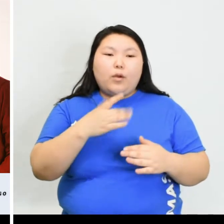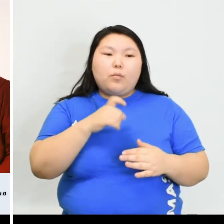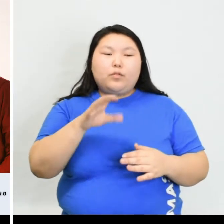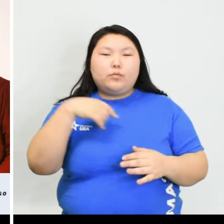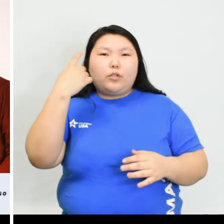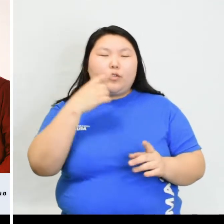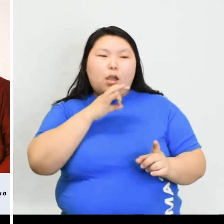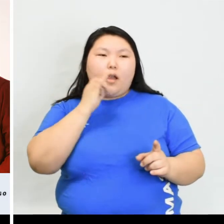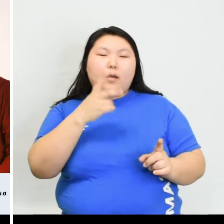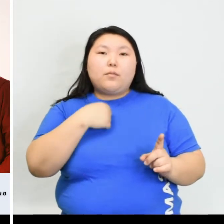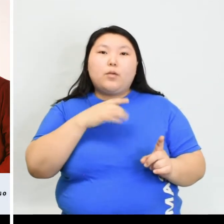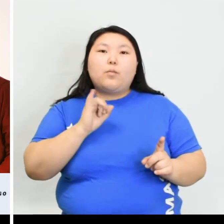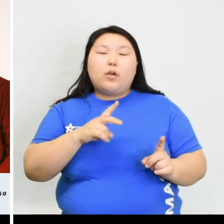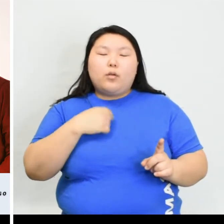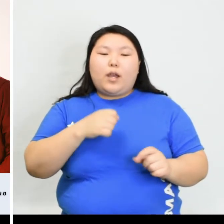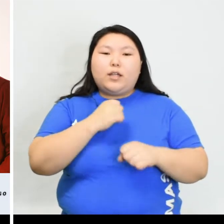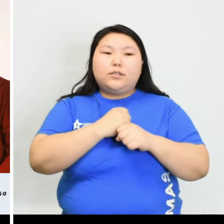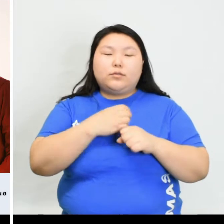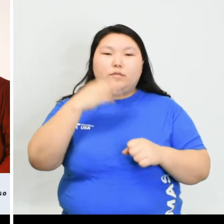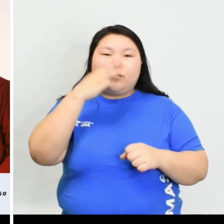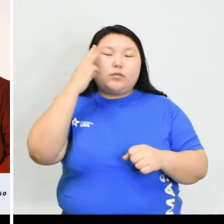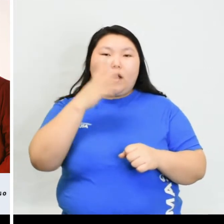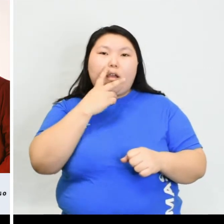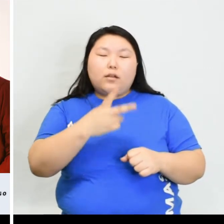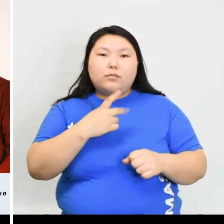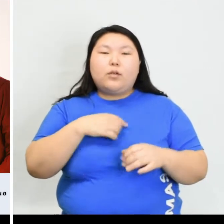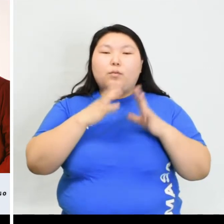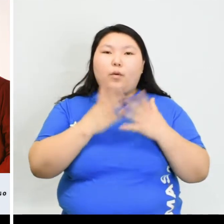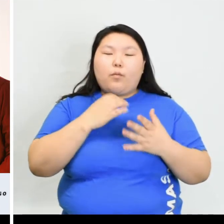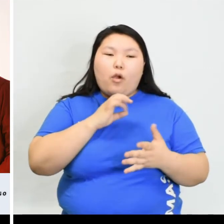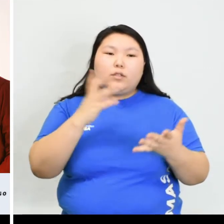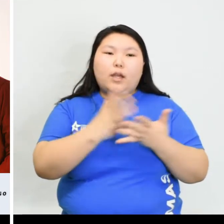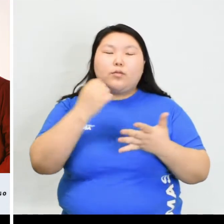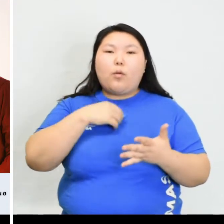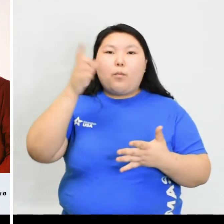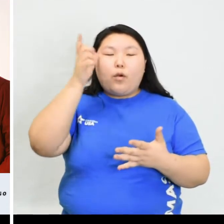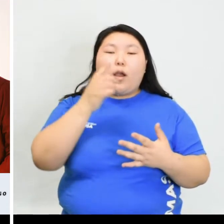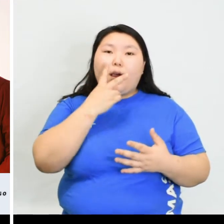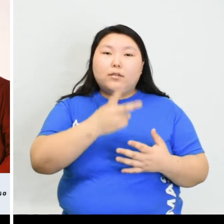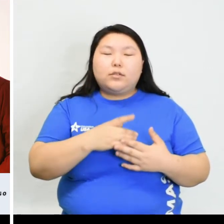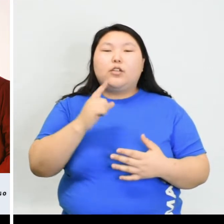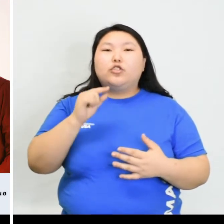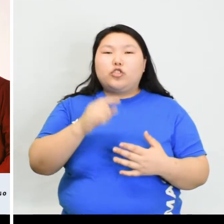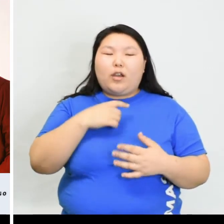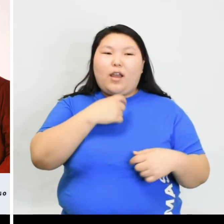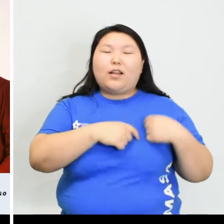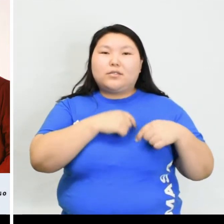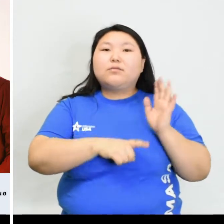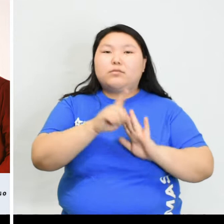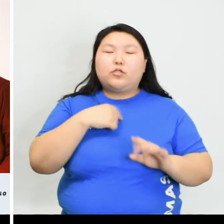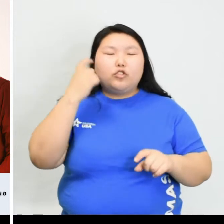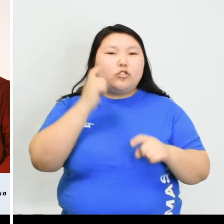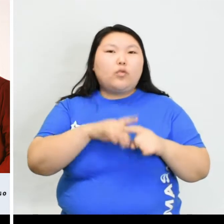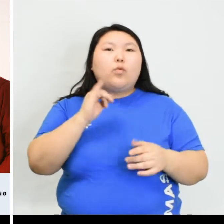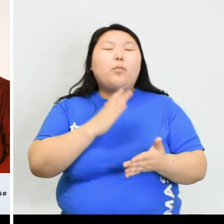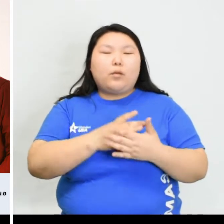хүмүүс ч бодож байгаа. Би бол одоо ажлынхын туршлагыг хараад бүх амжилттай олж авсан боловсролоо хараад нэг жоохон харагдаж эхлэв шүү дээ. Миний зорилго юу